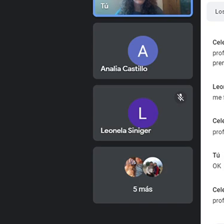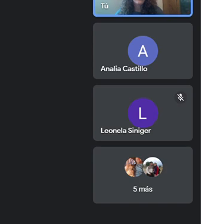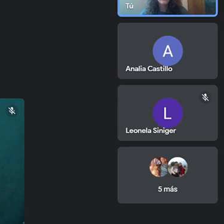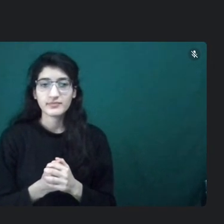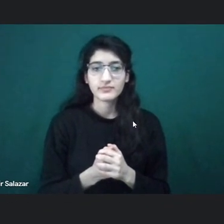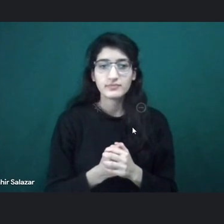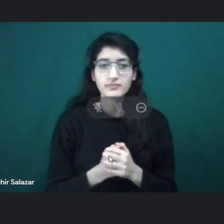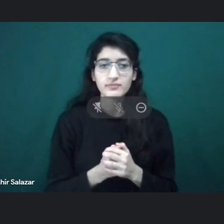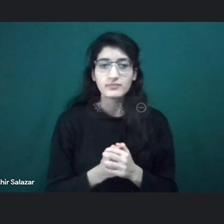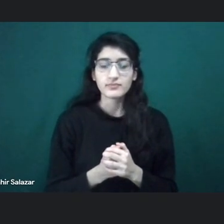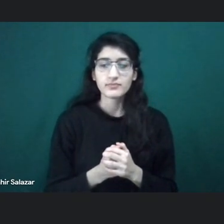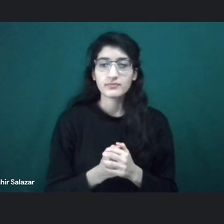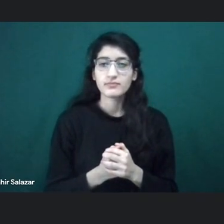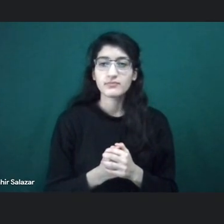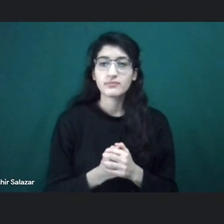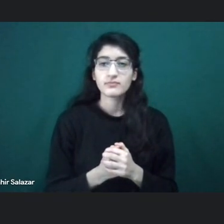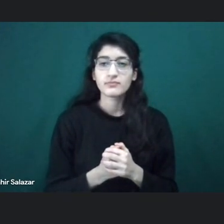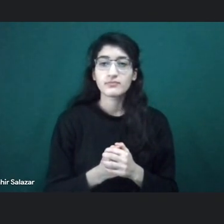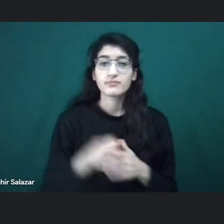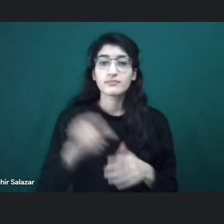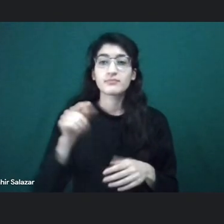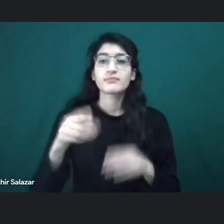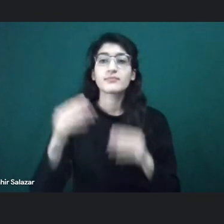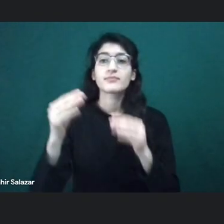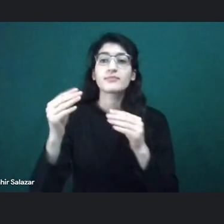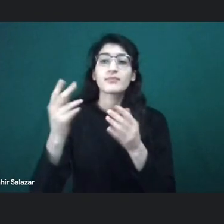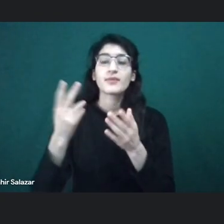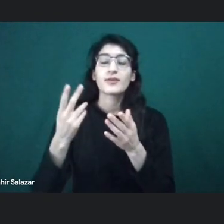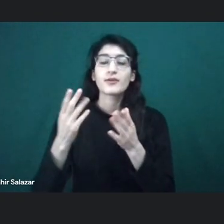¿La podés repetir, Leonela?